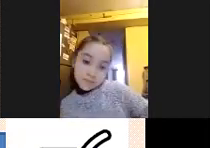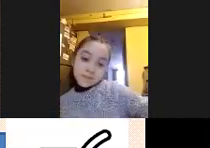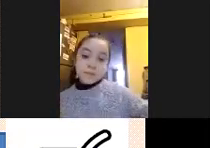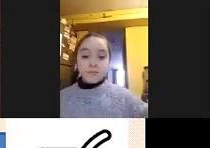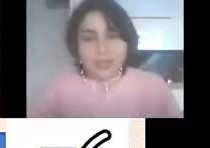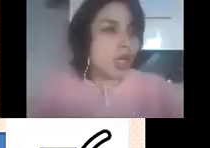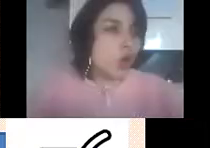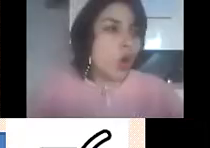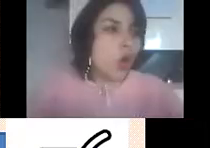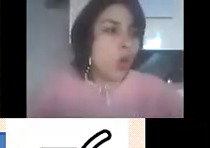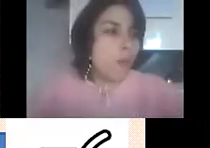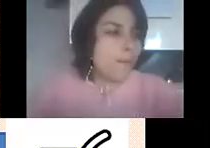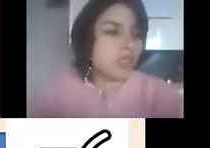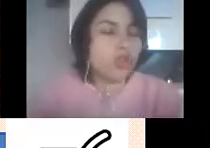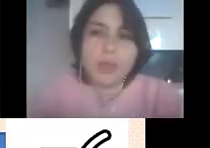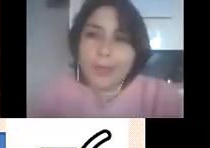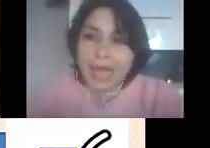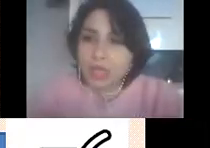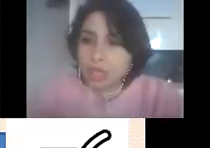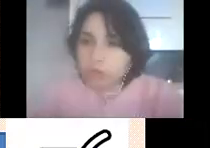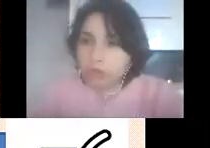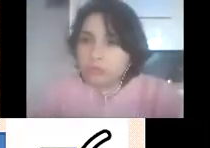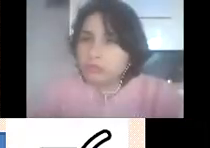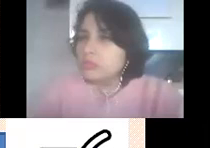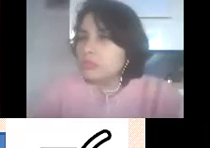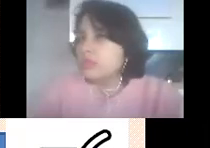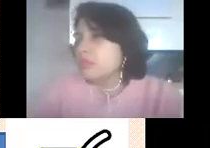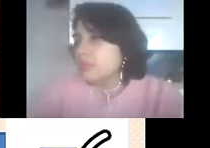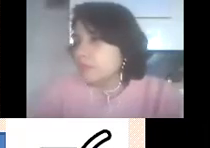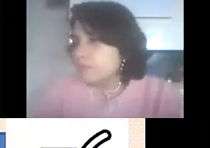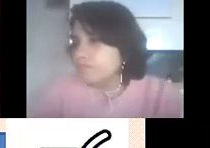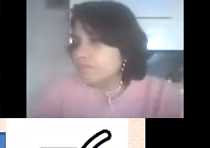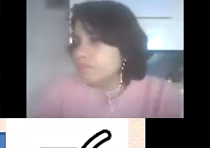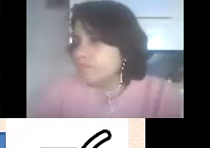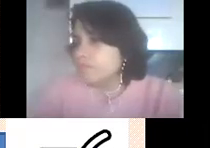¿qué pasaría si yo tengo un vaso de plástico?